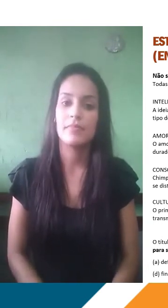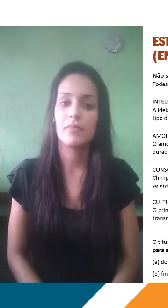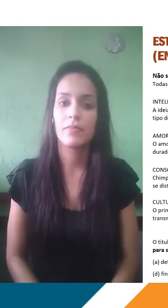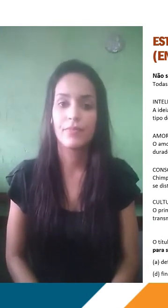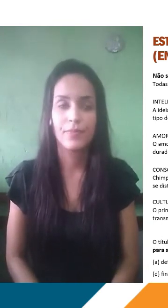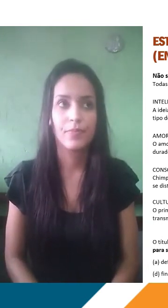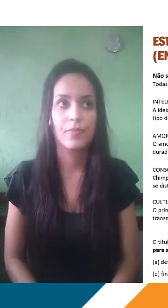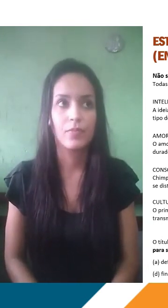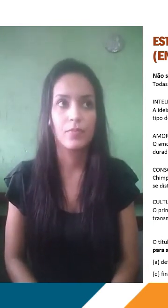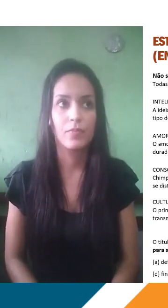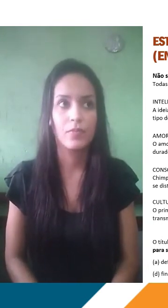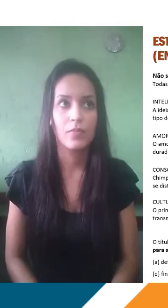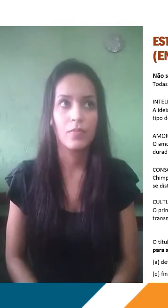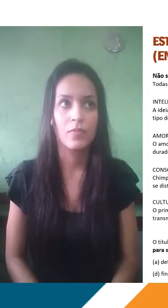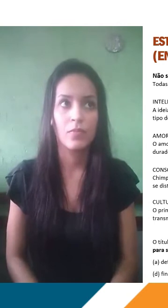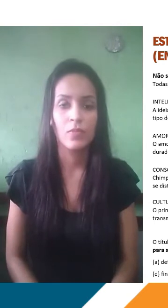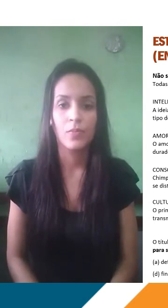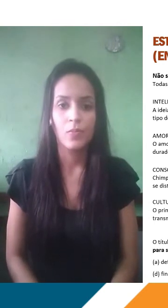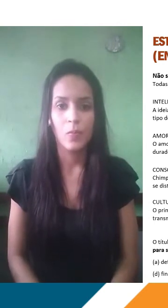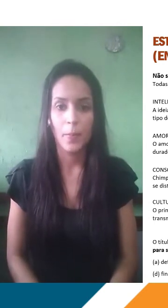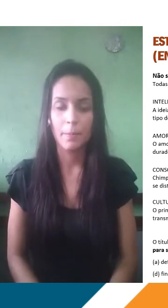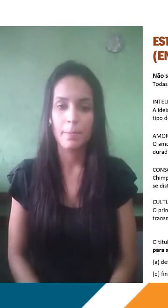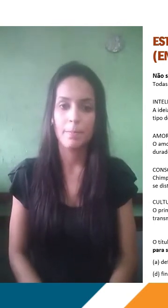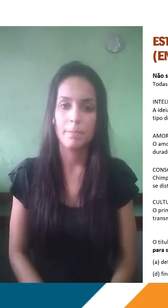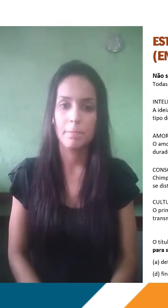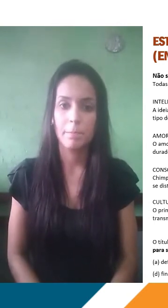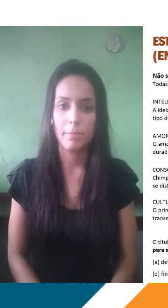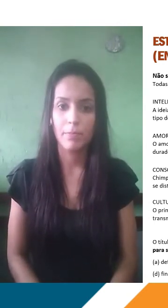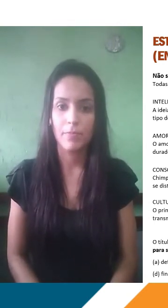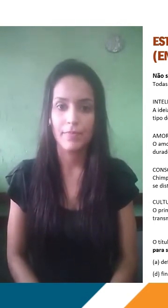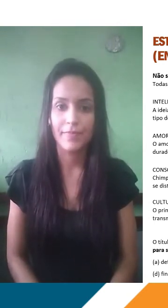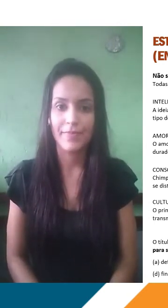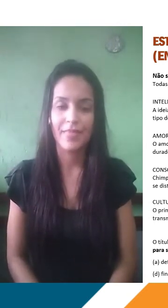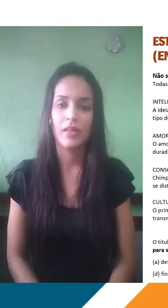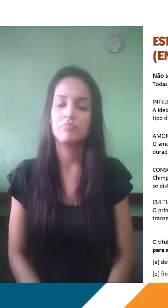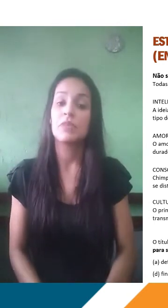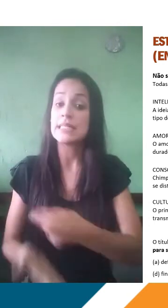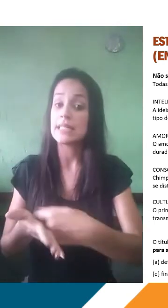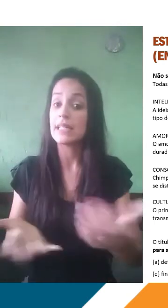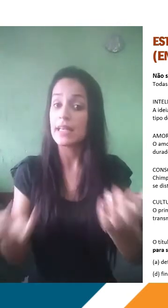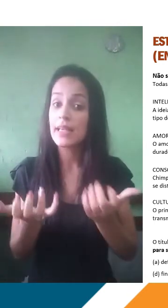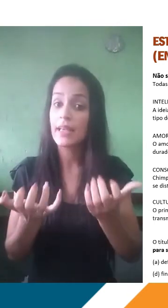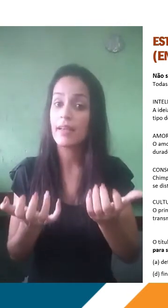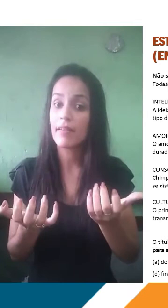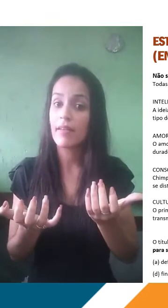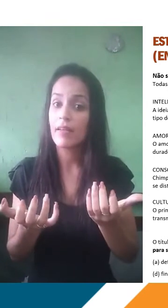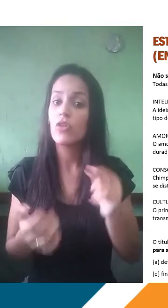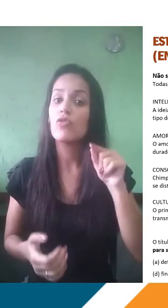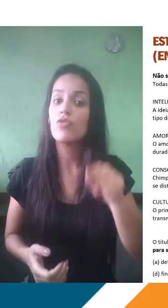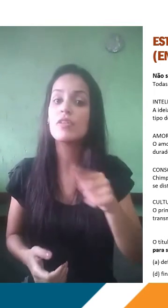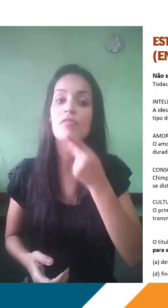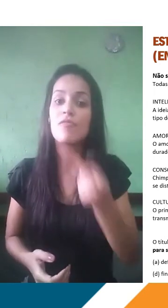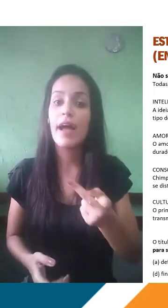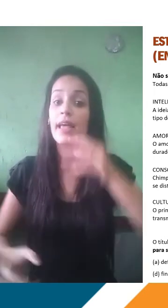O enunciado da questão pede para que sejam indicadas as estratégias argumentativas do autor Para sustentar